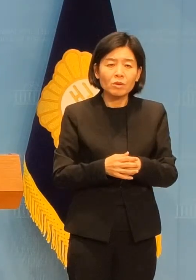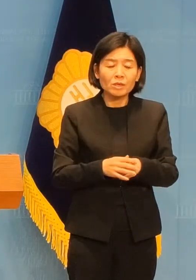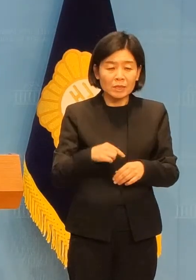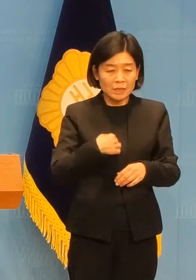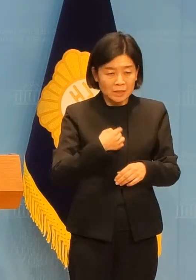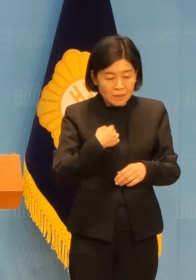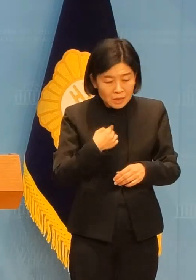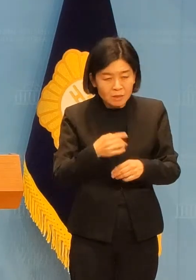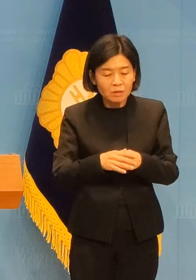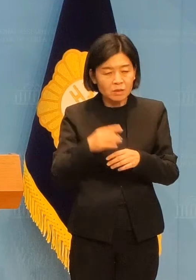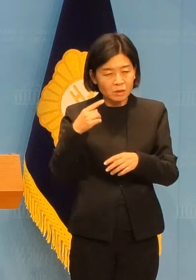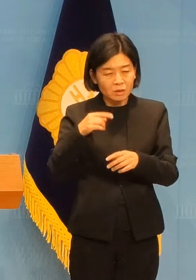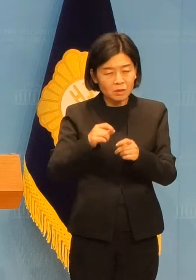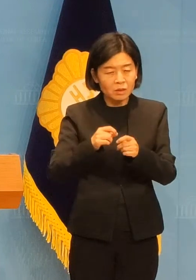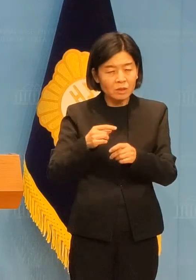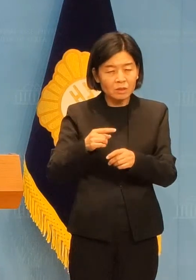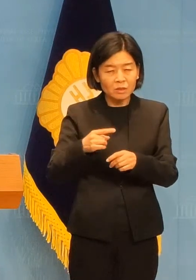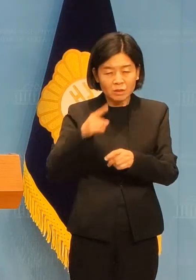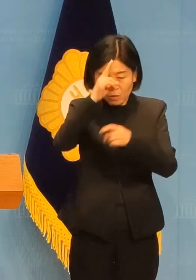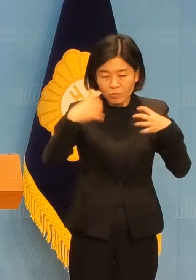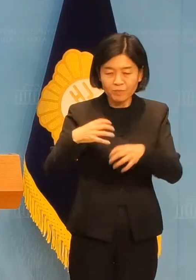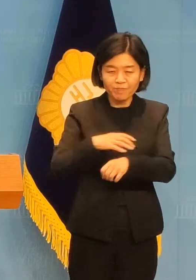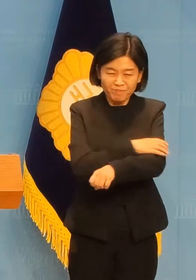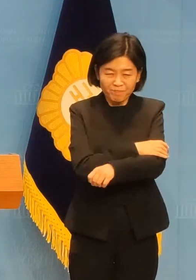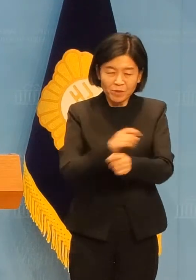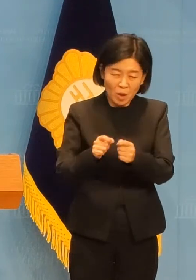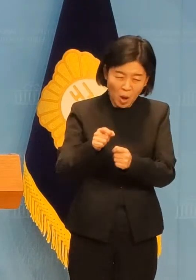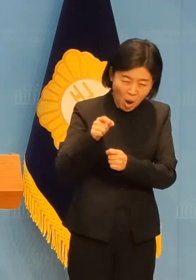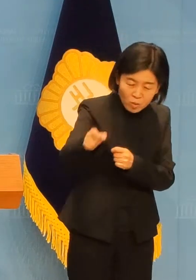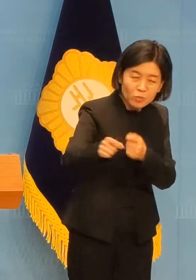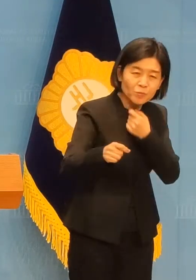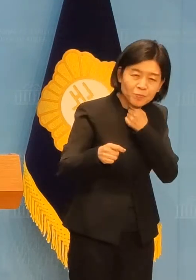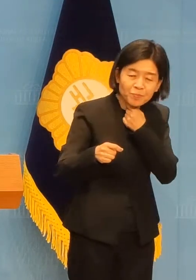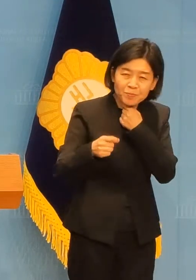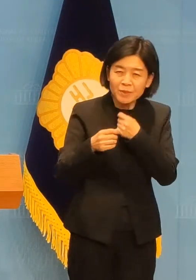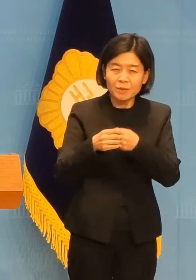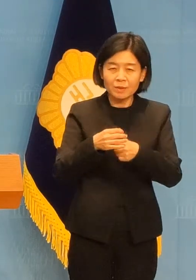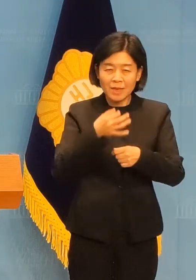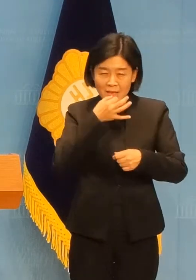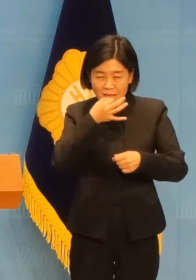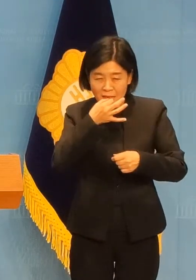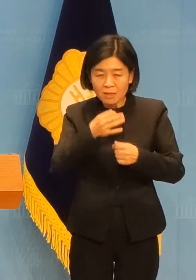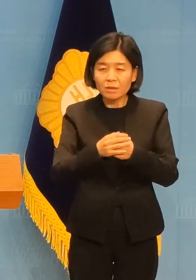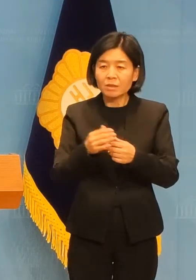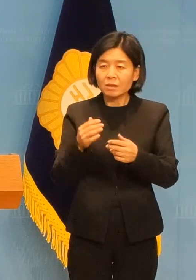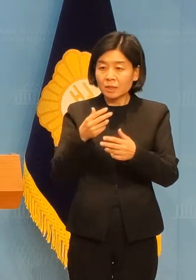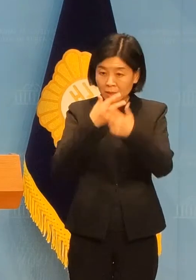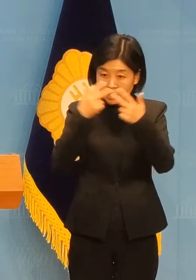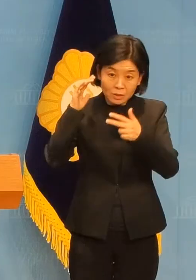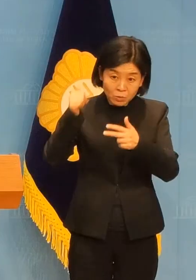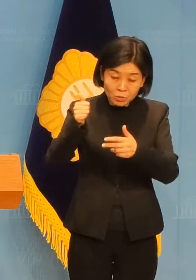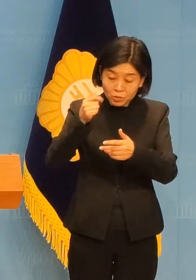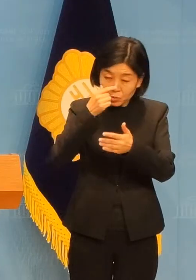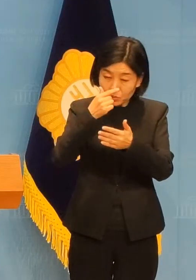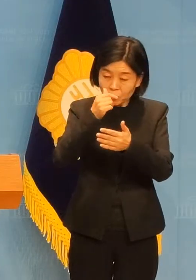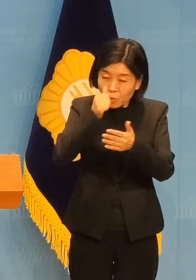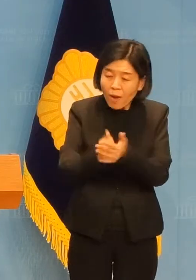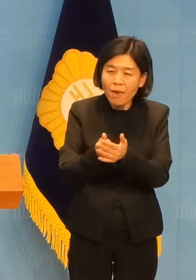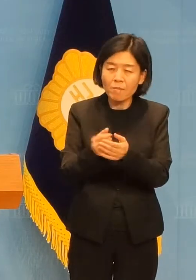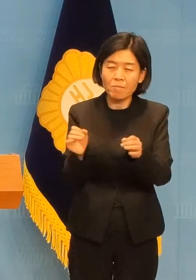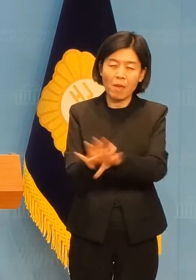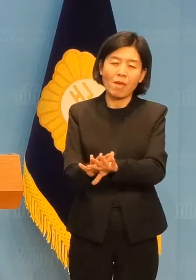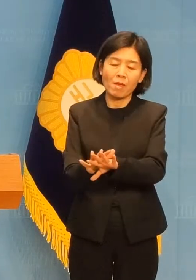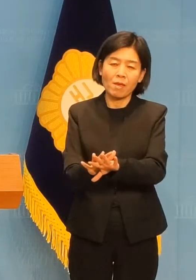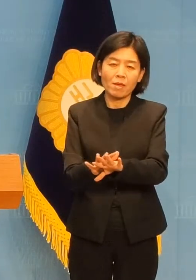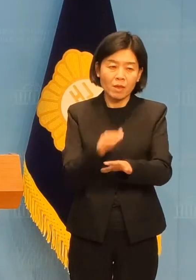자신들의 영구 집권을 위한 노골적인 욕망 때문에 이 대통령에 대한 죄는 모두 덮어버리고